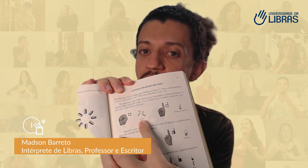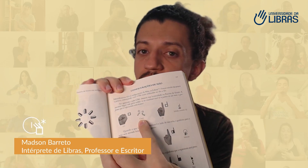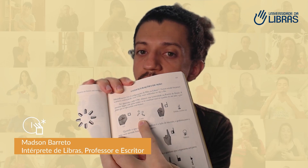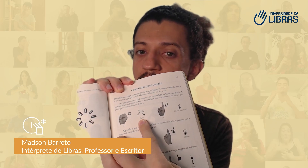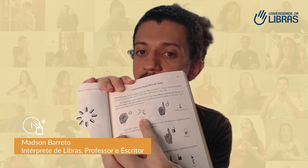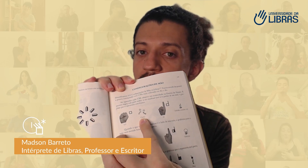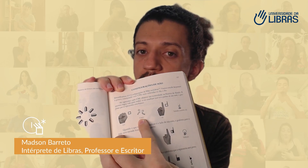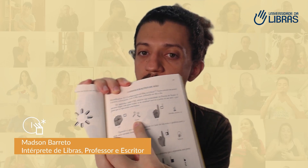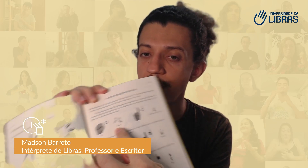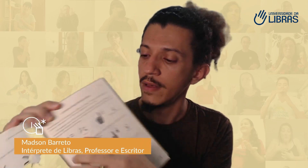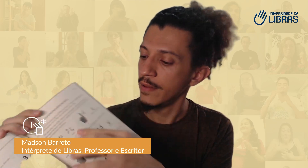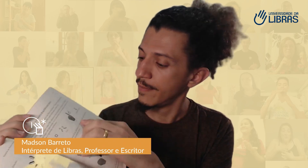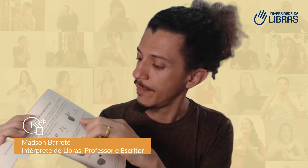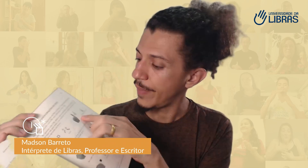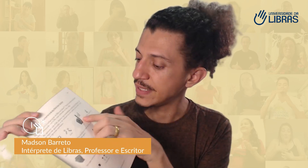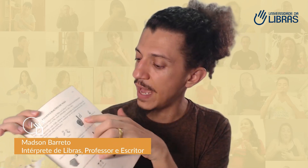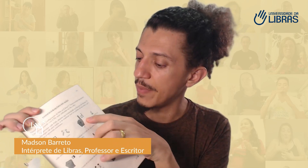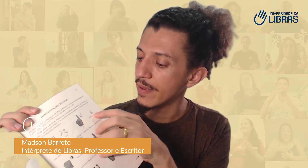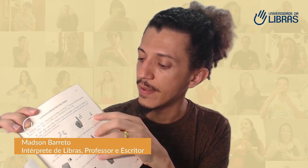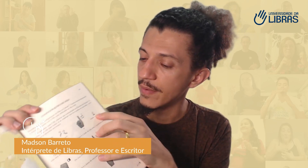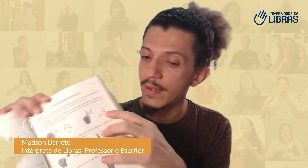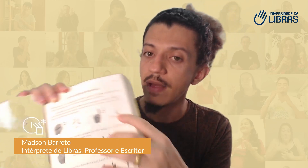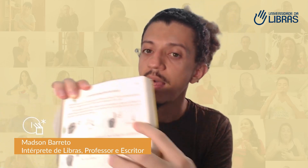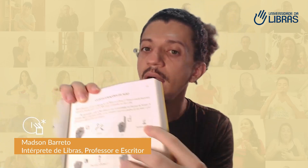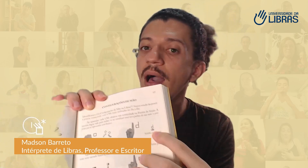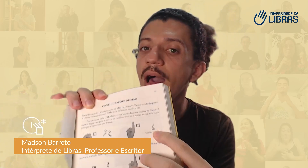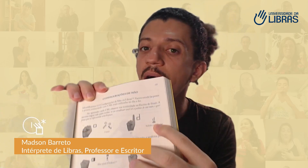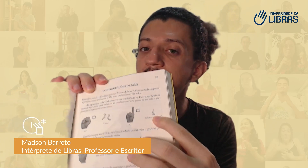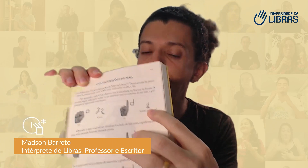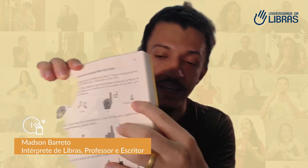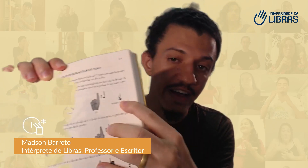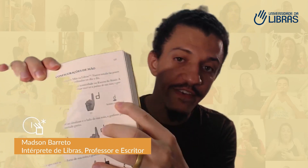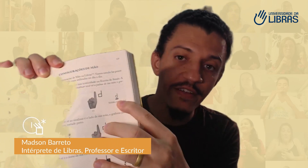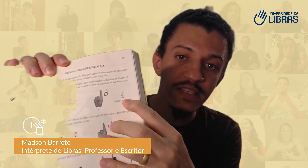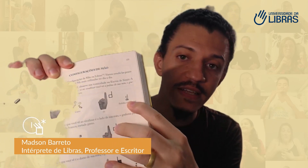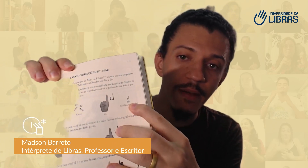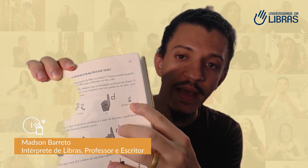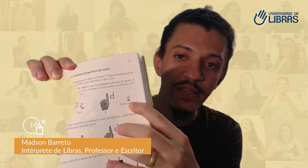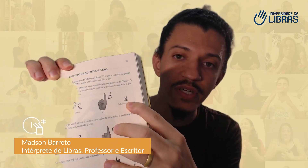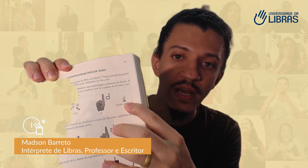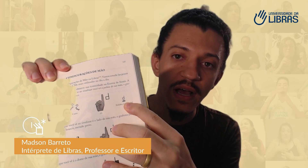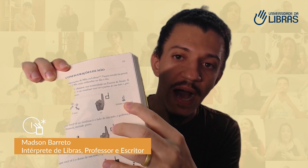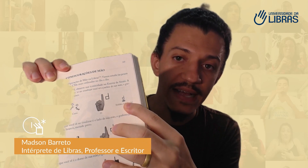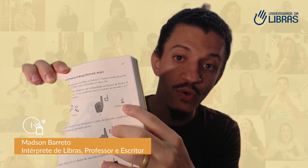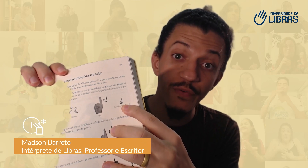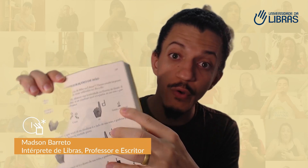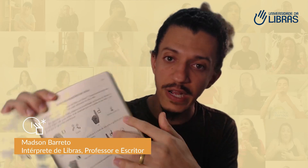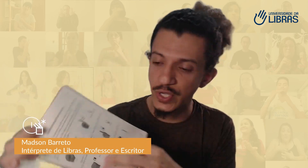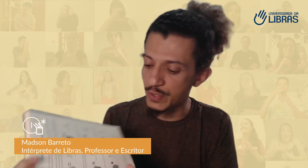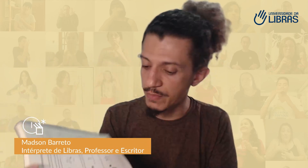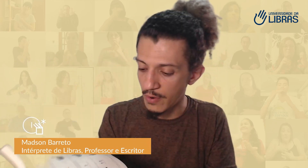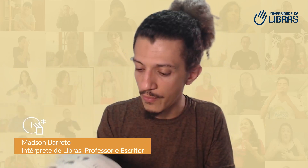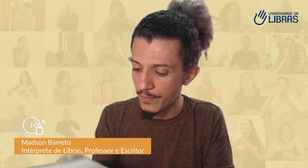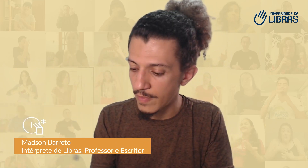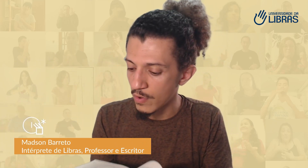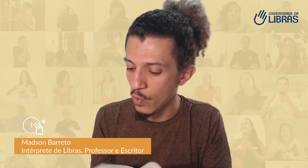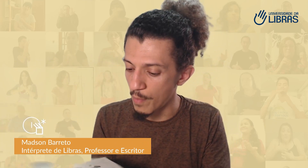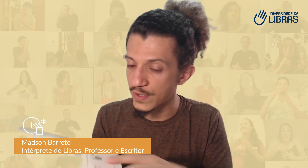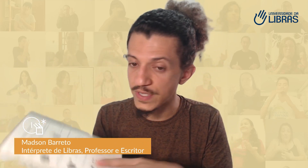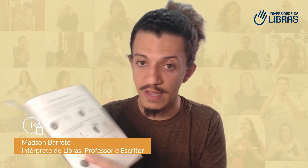feitos. Percebe? Você vai vendo exatamente as configurações de mão, como você está